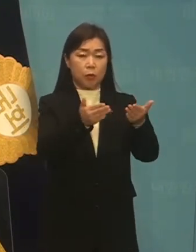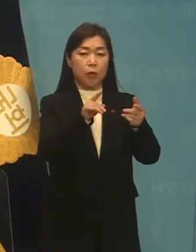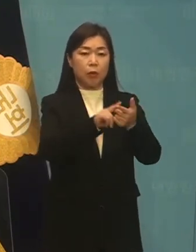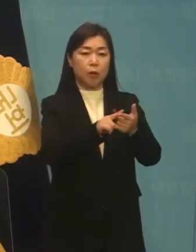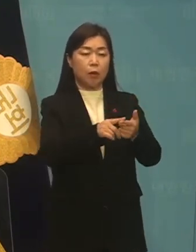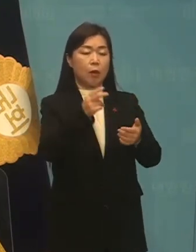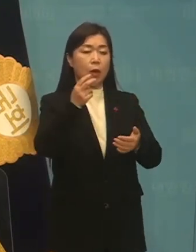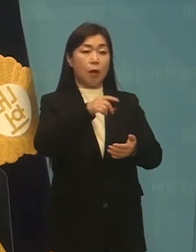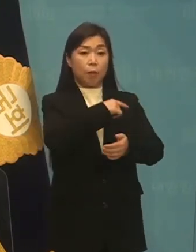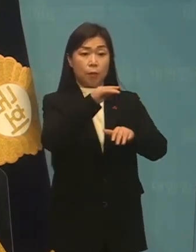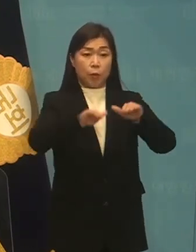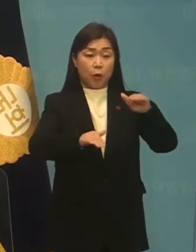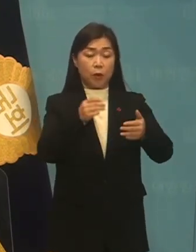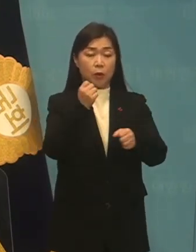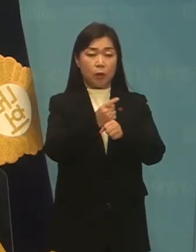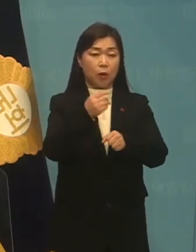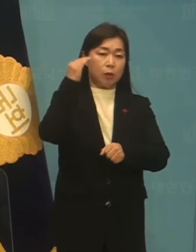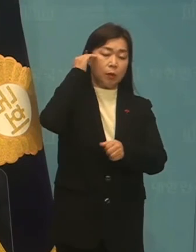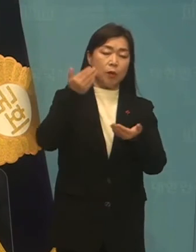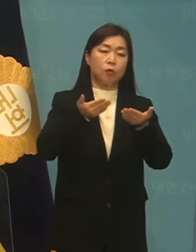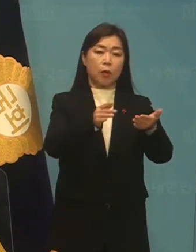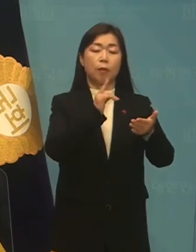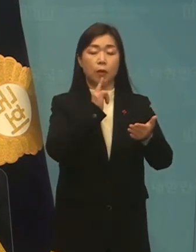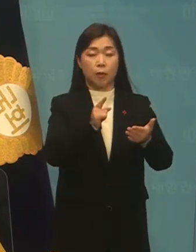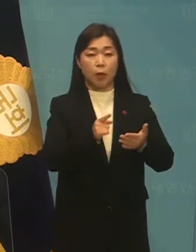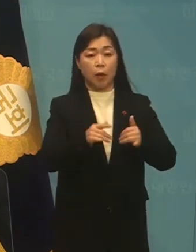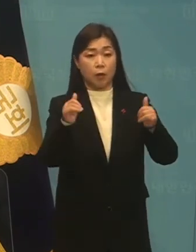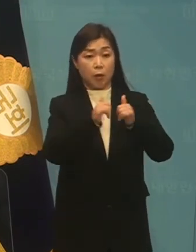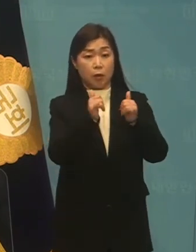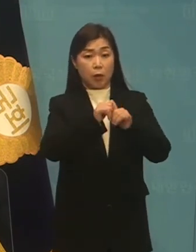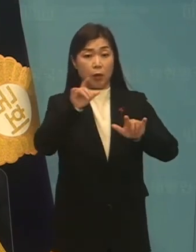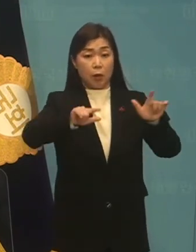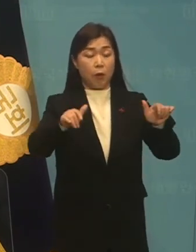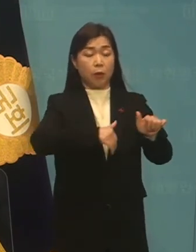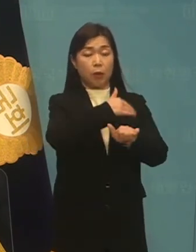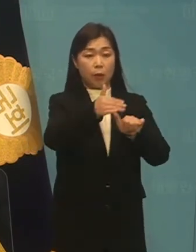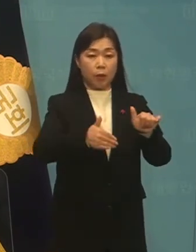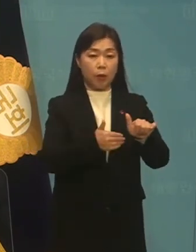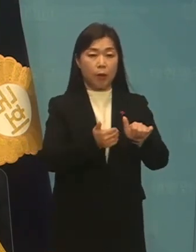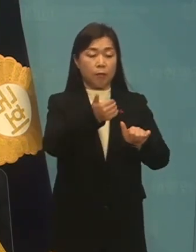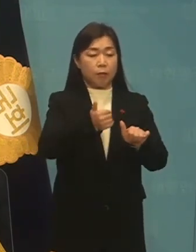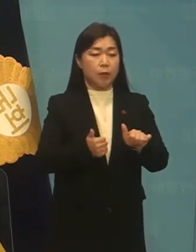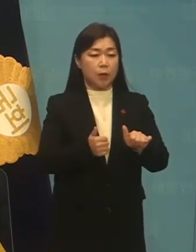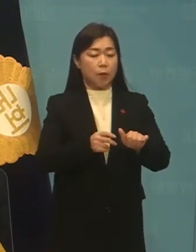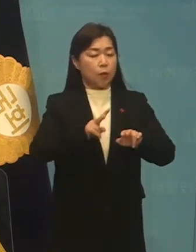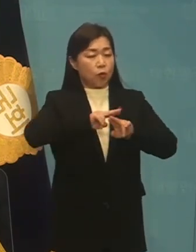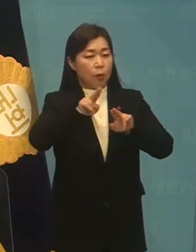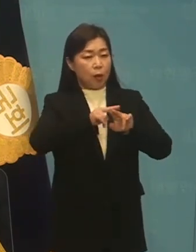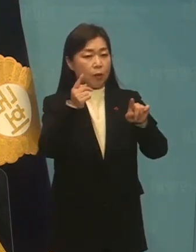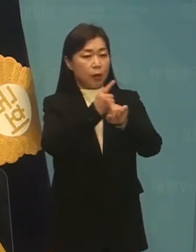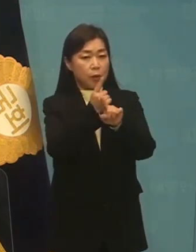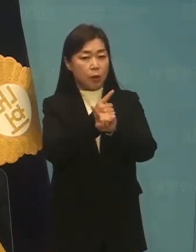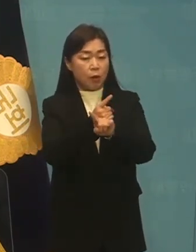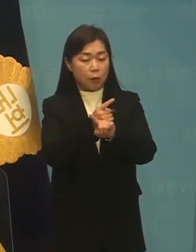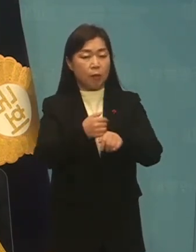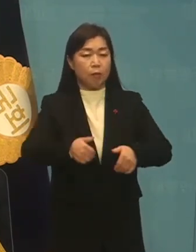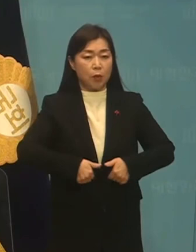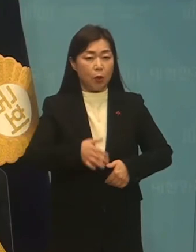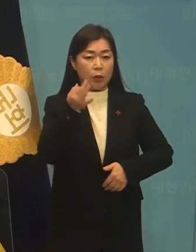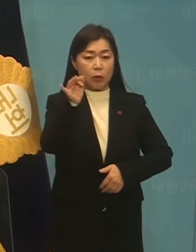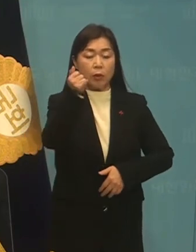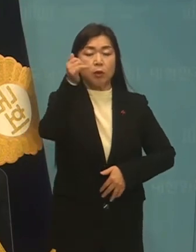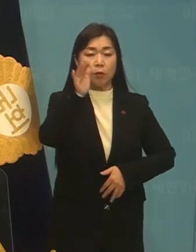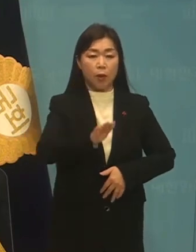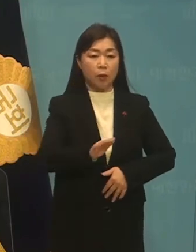침해한다고 판단했습니다. 전시 상황을 대비한 두발 규정 자체의 필요성은 인정하지만